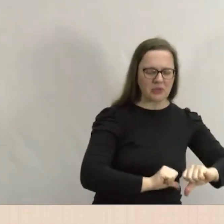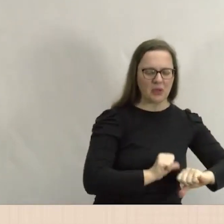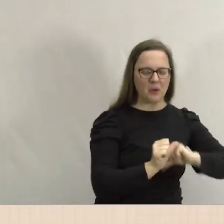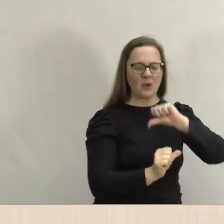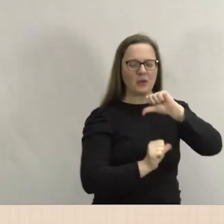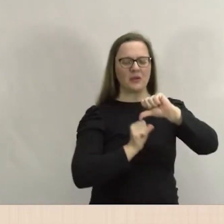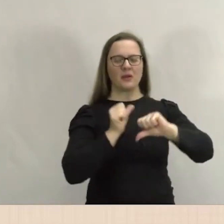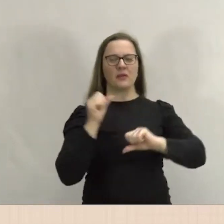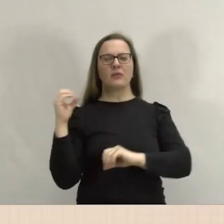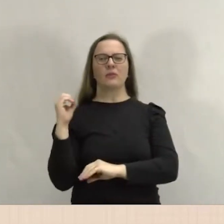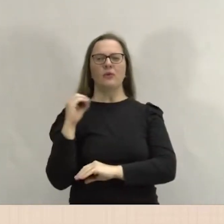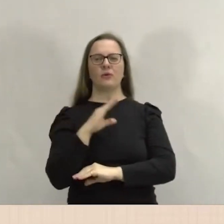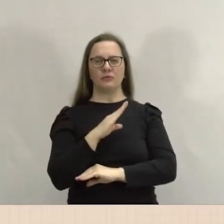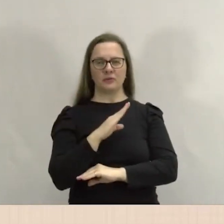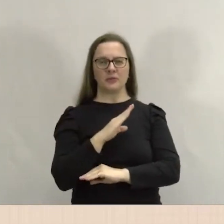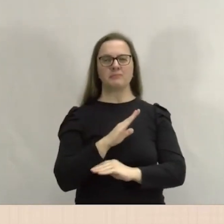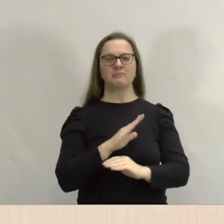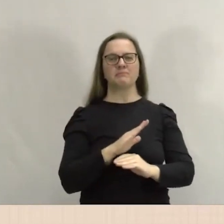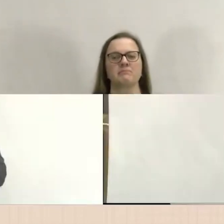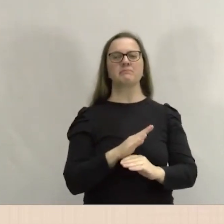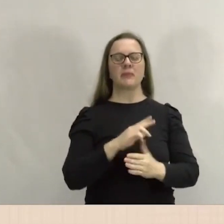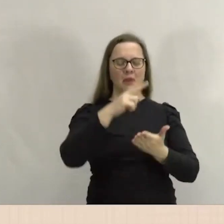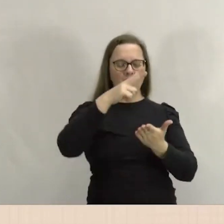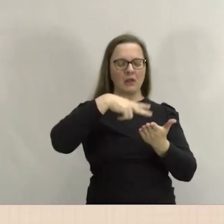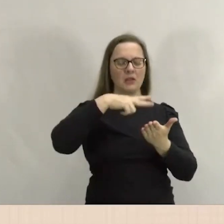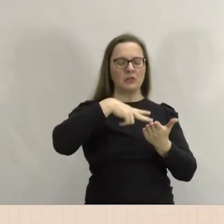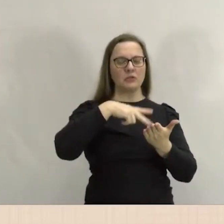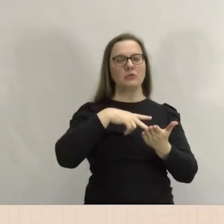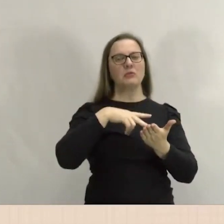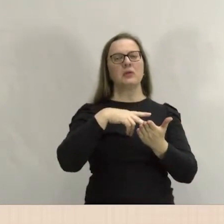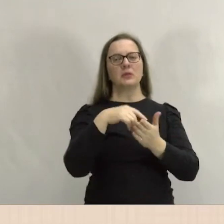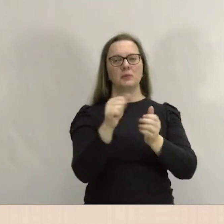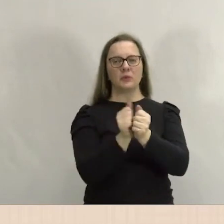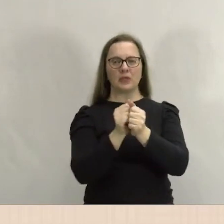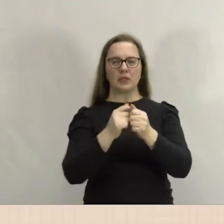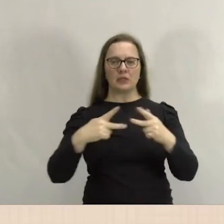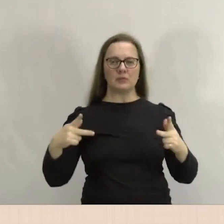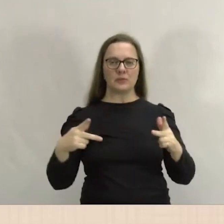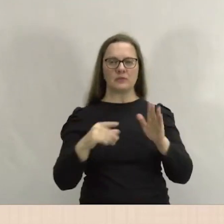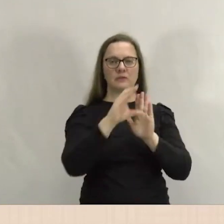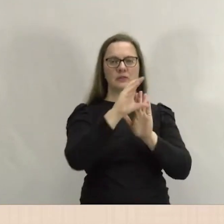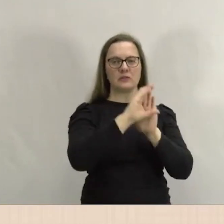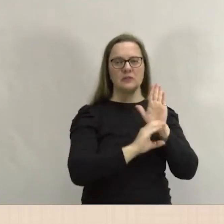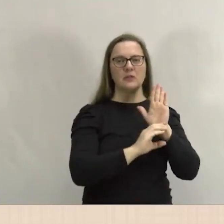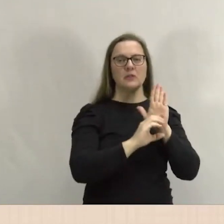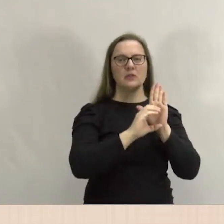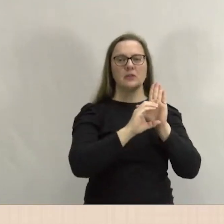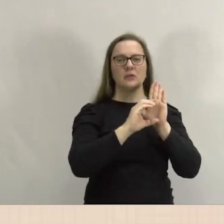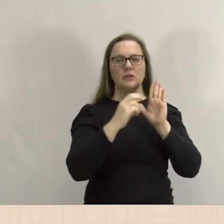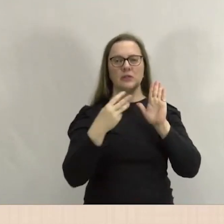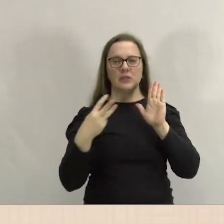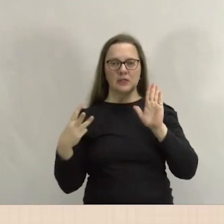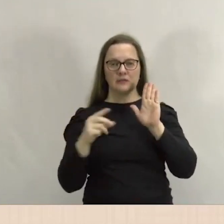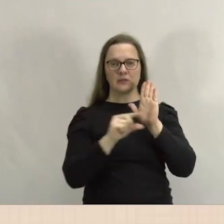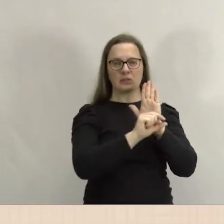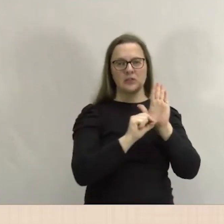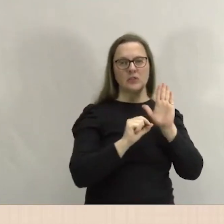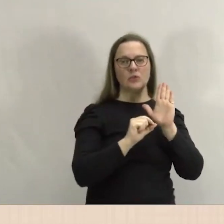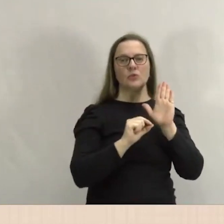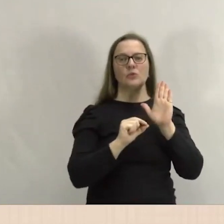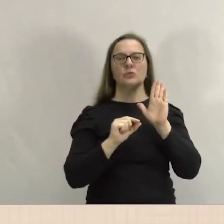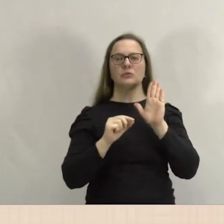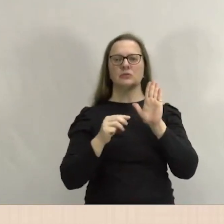A leitura da Bíblia, Apocalipse 2, versículos de 4 a 5 e versículo 24, capítulo